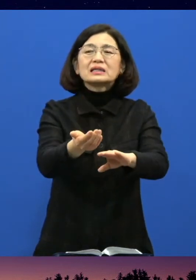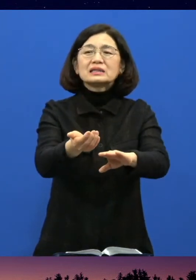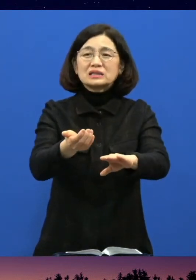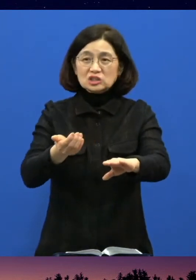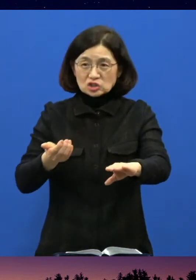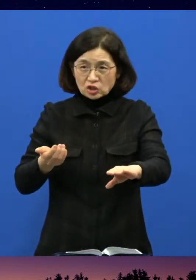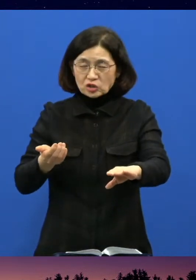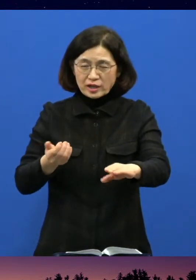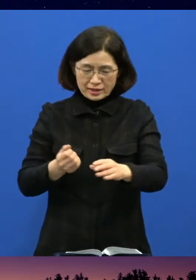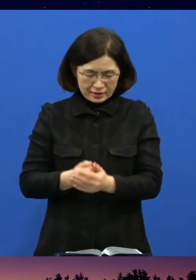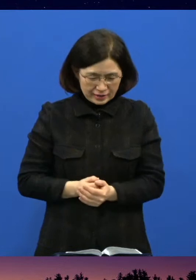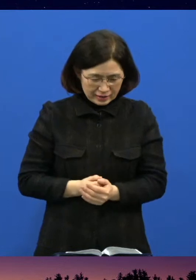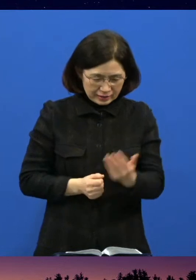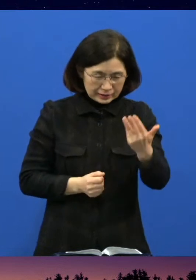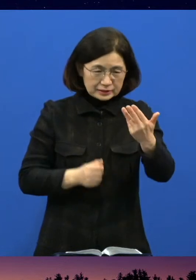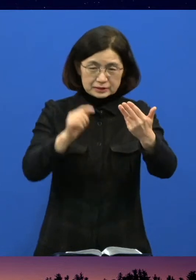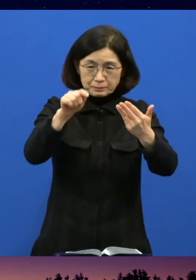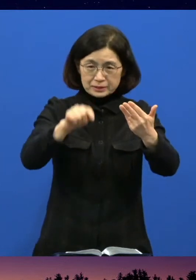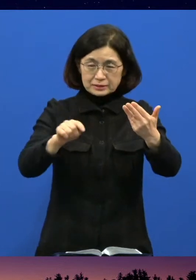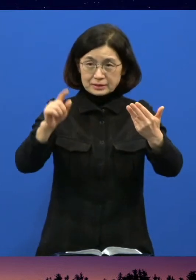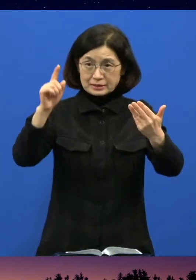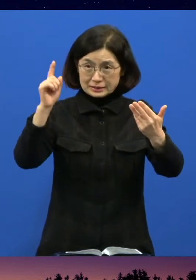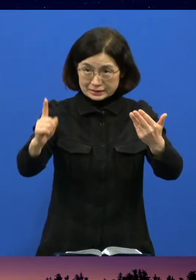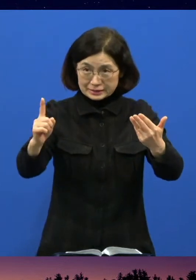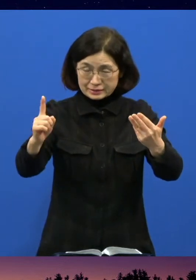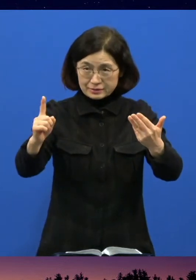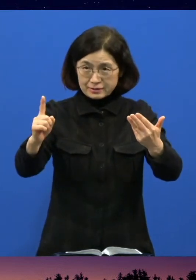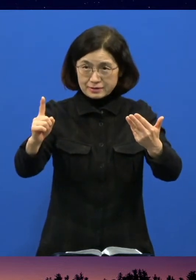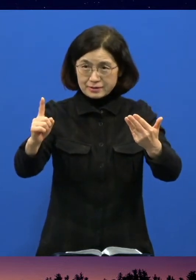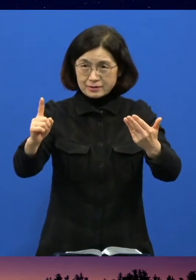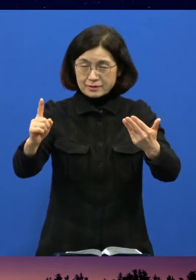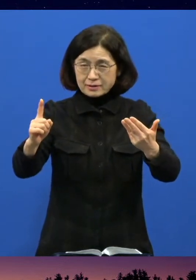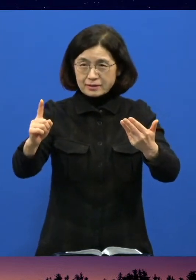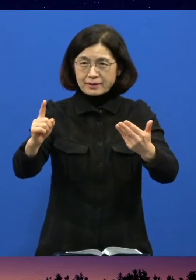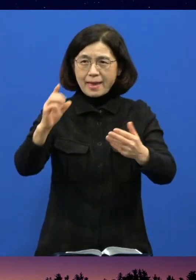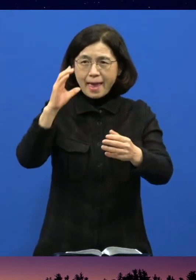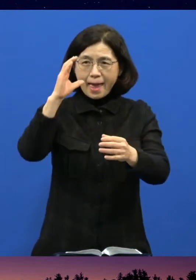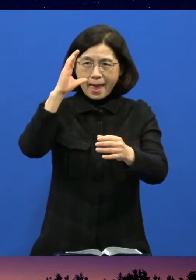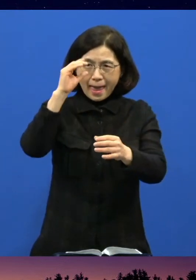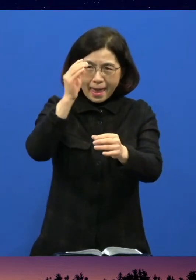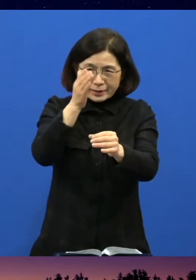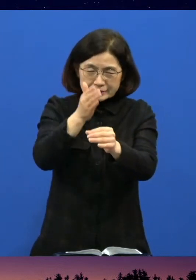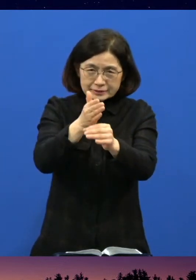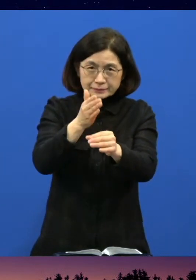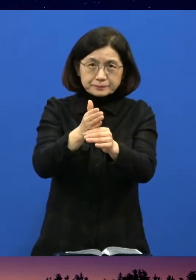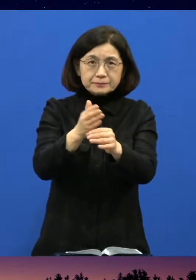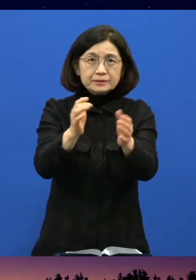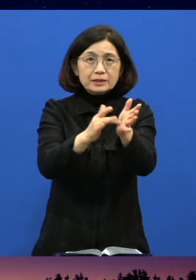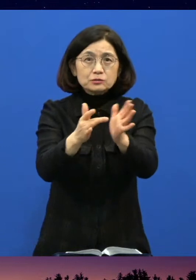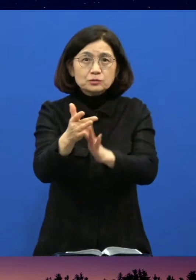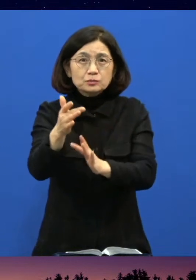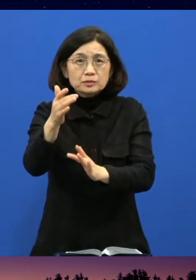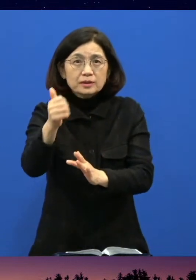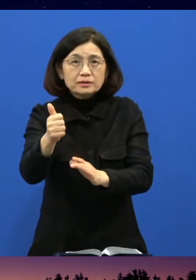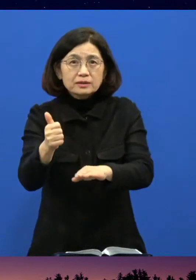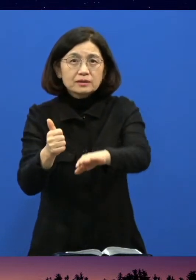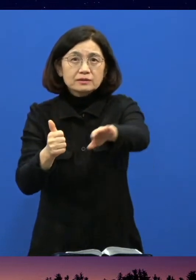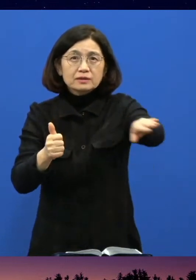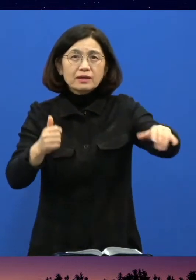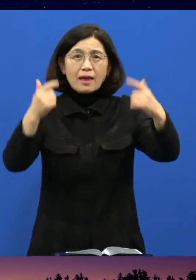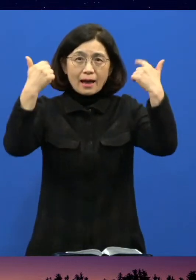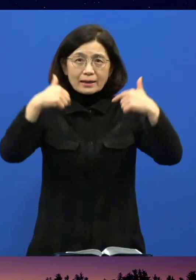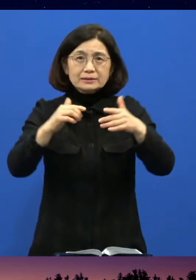먼저 1절에 이 비유의 핵심을 가르쳐 주셨어요. 1절에 예수께서 그들에게 항상